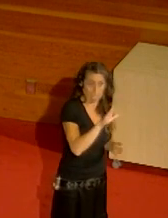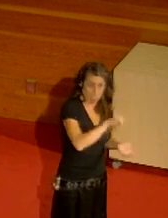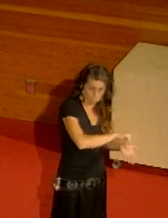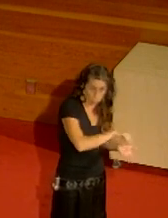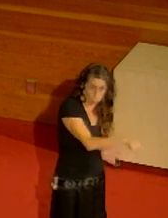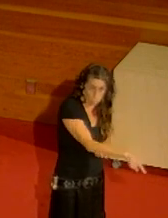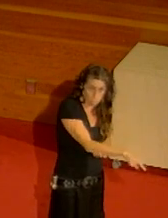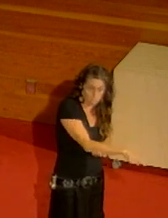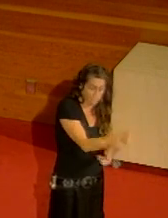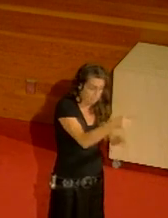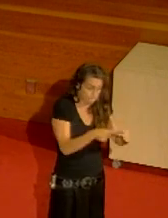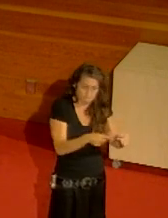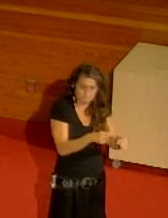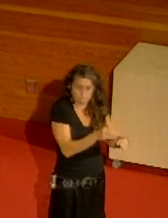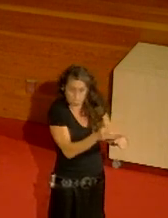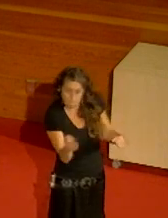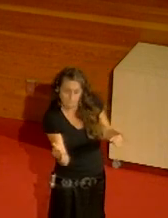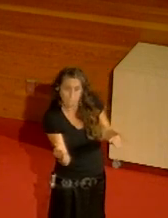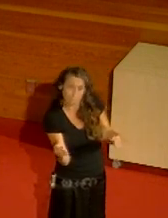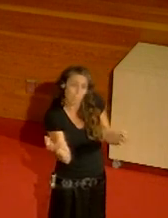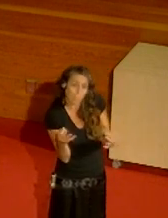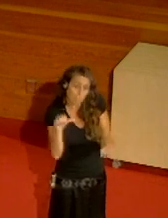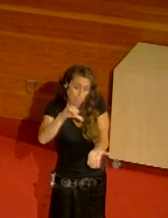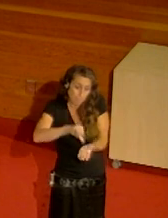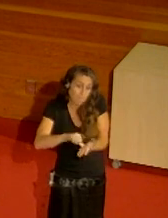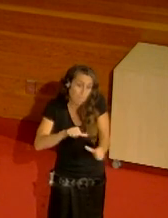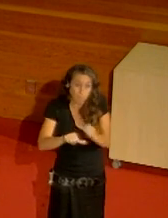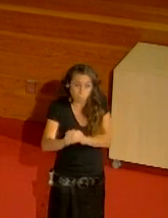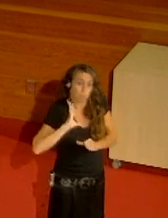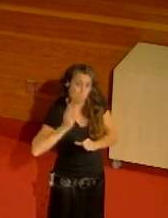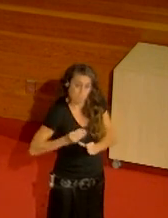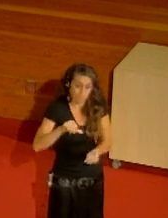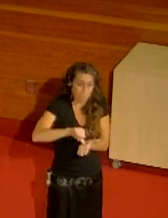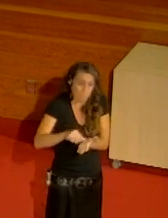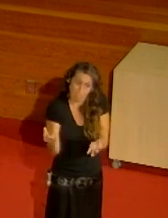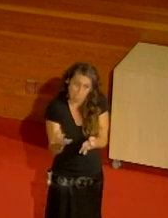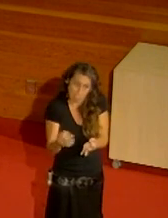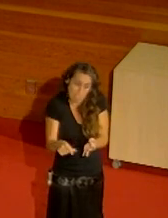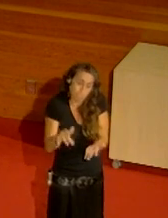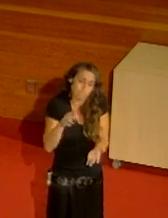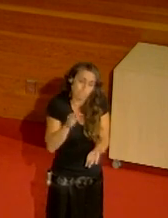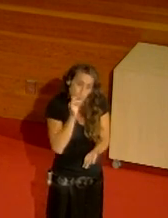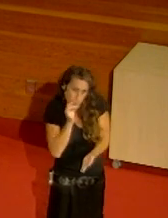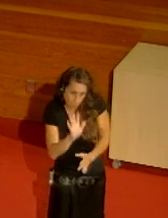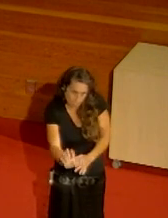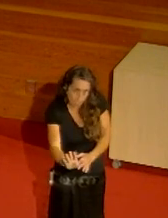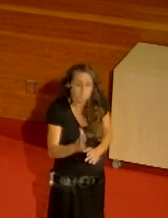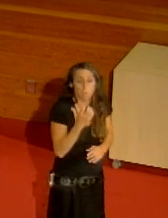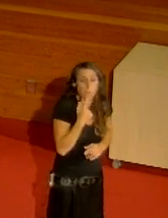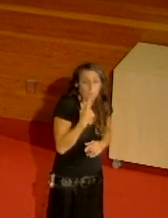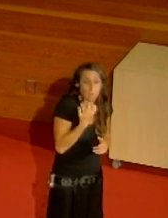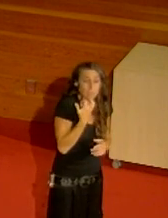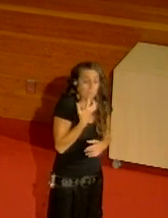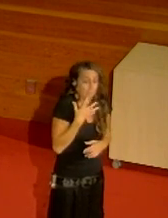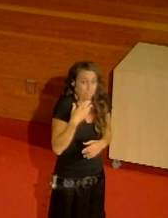mitad oriental de Jerusalén Debería ser la futura capital de un estado palestino que no ha sucedido pues declaran que Jerusalén completa y unida es